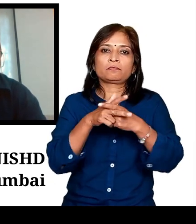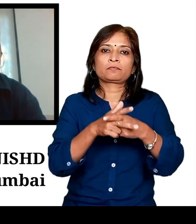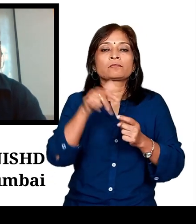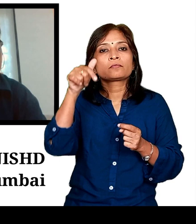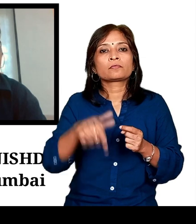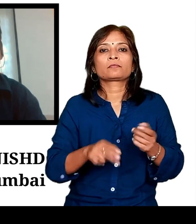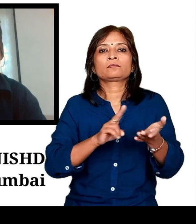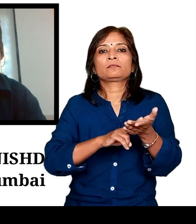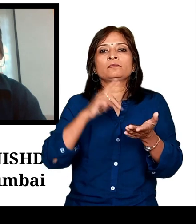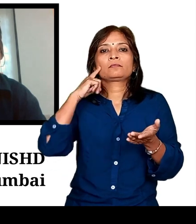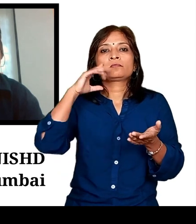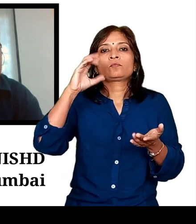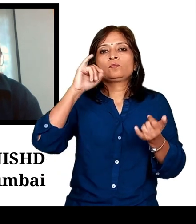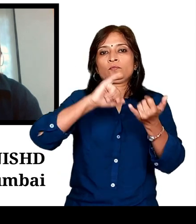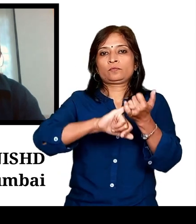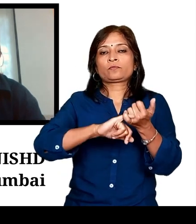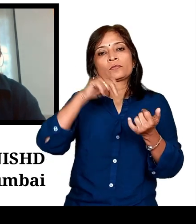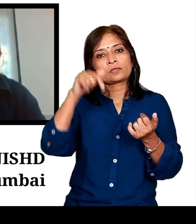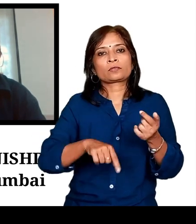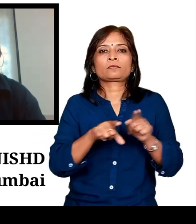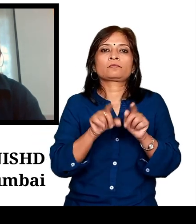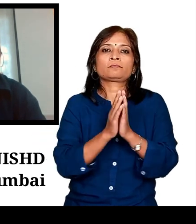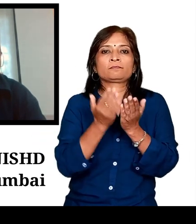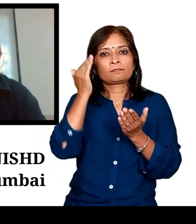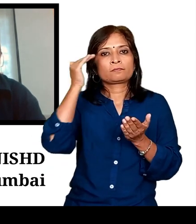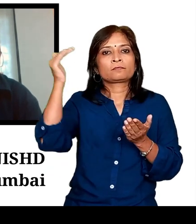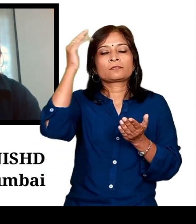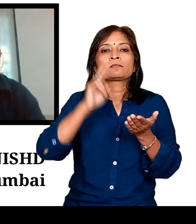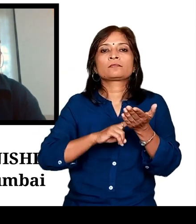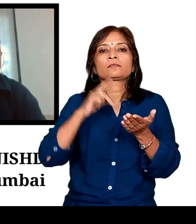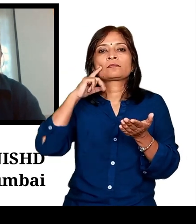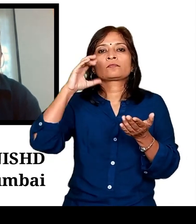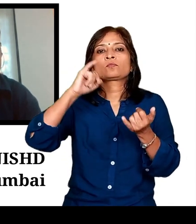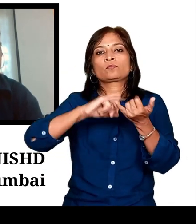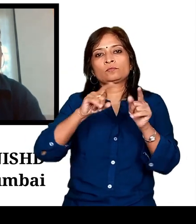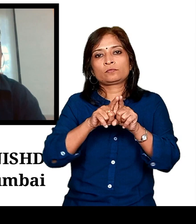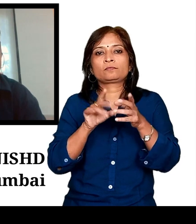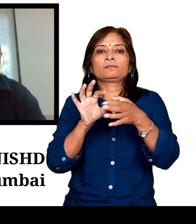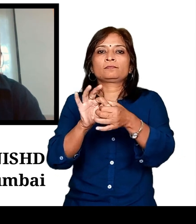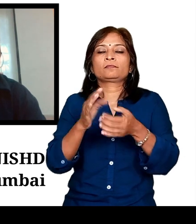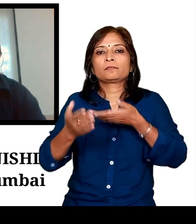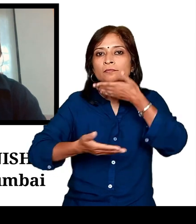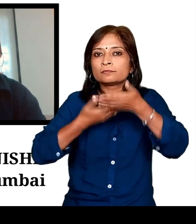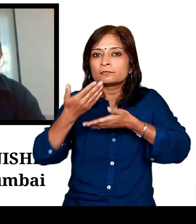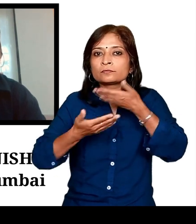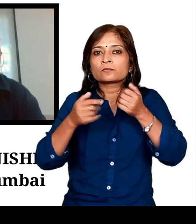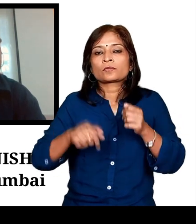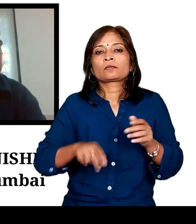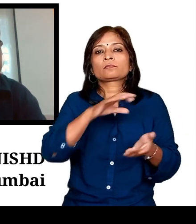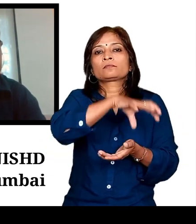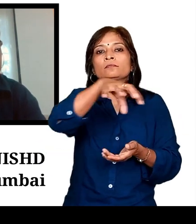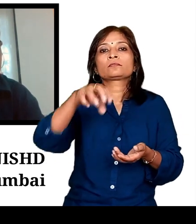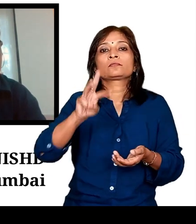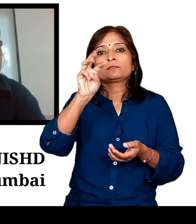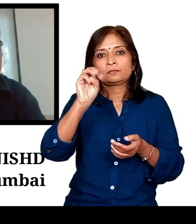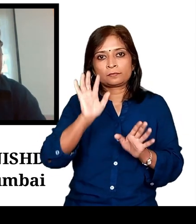पास नेशनल ओपन स्कूलिंग का भी प्रावधान है, NOS के द्वारा वो संचालित किया जाता है, हमारे स्टडी सेंटर